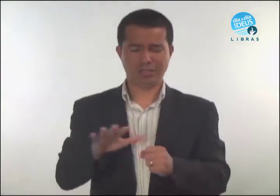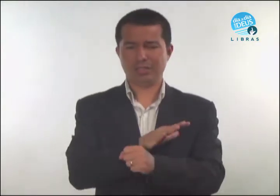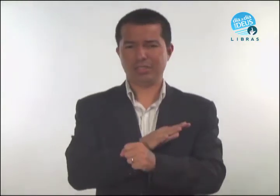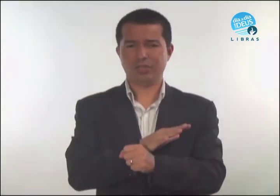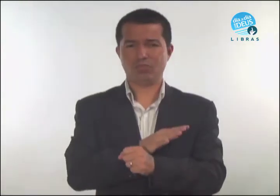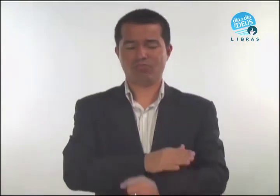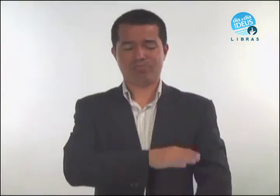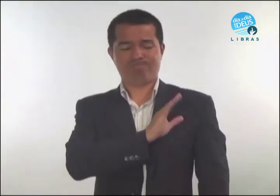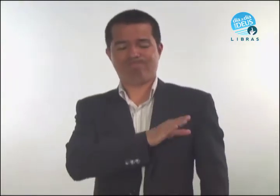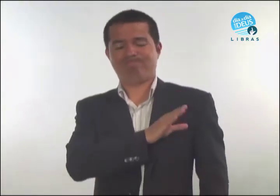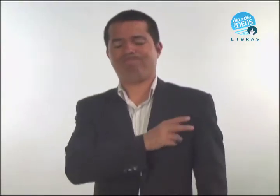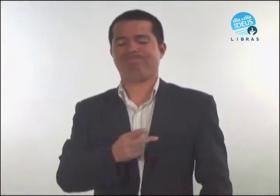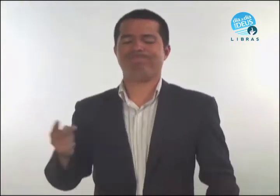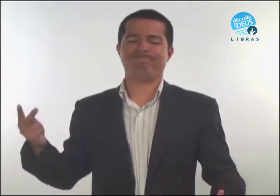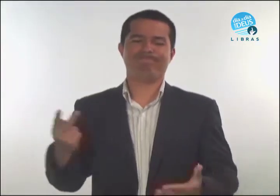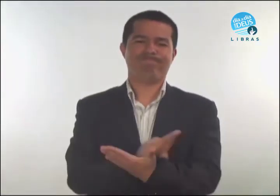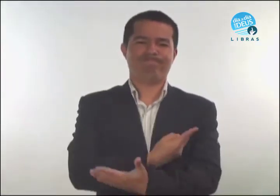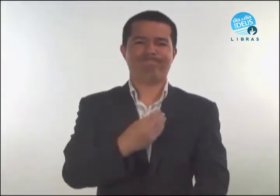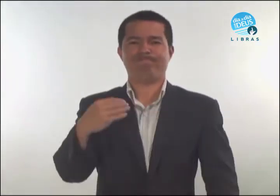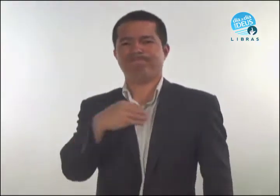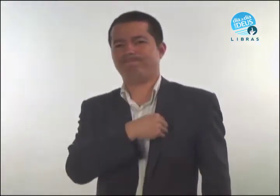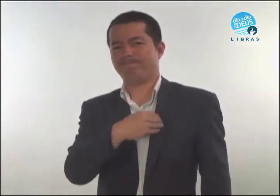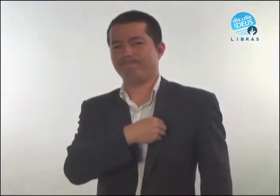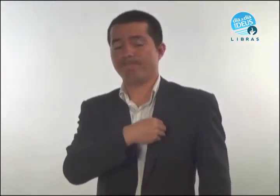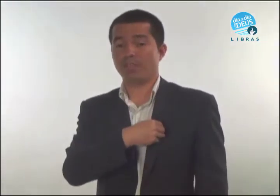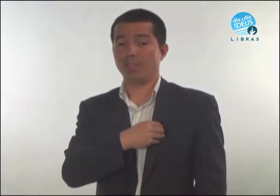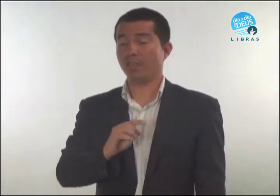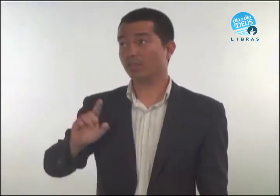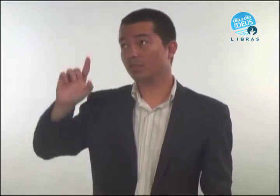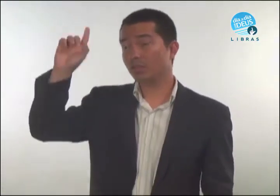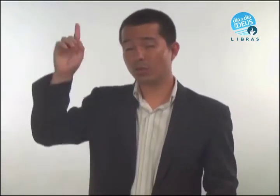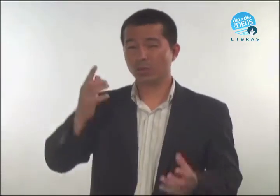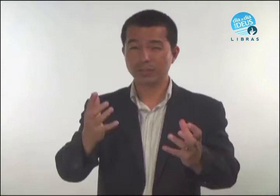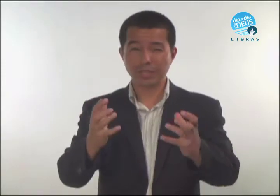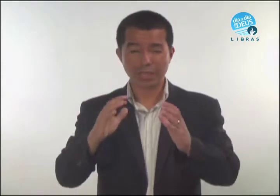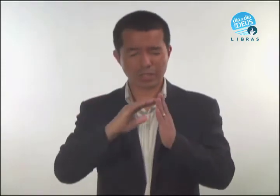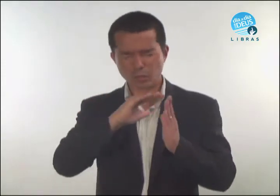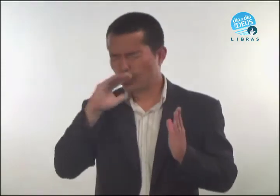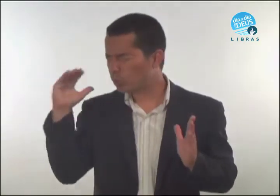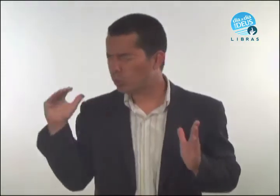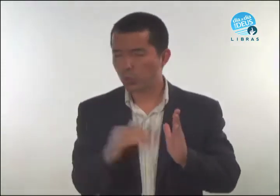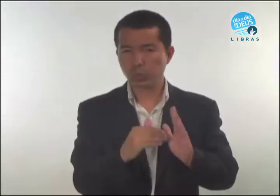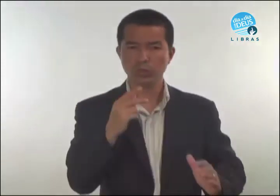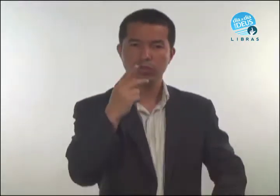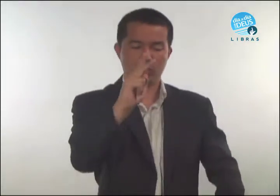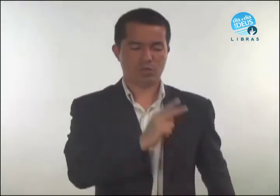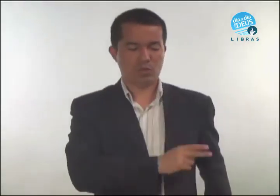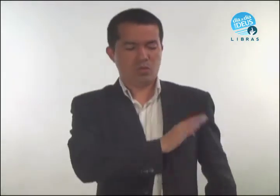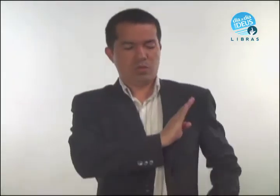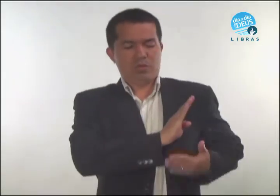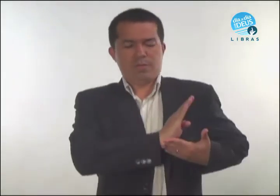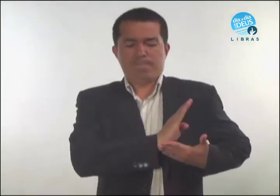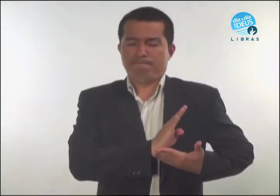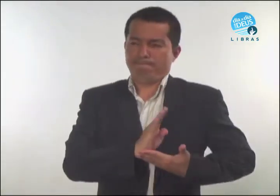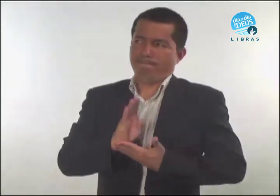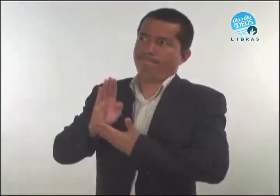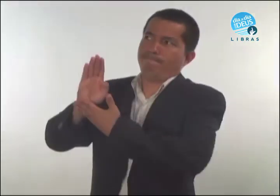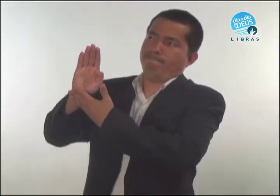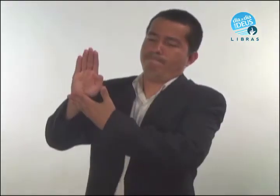Deus não aceita só um pouco do seu coração, só um pedacinho da tua vida. Ou você